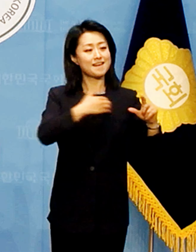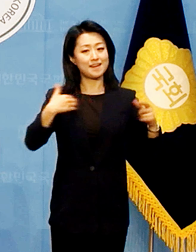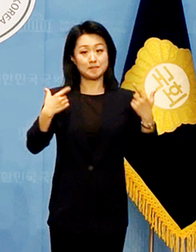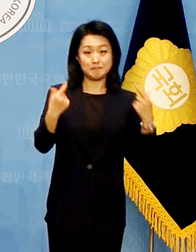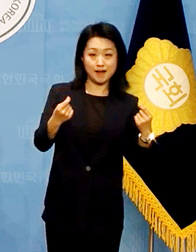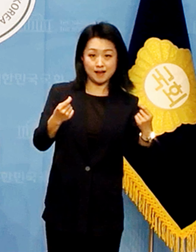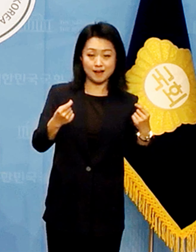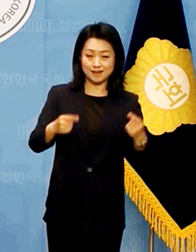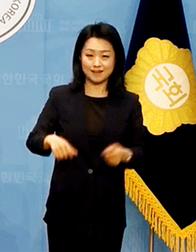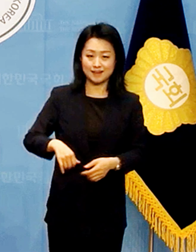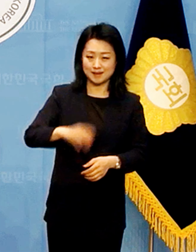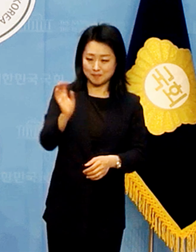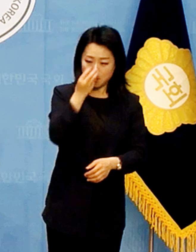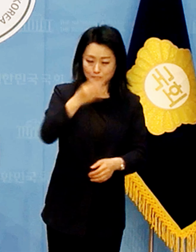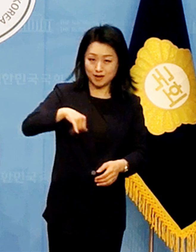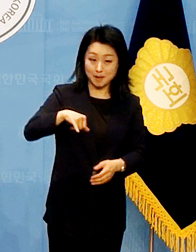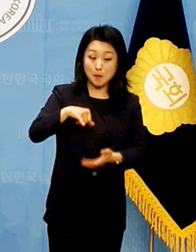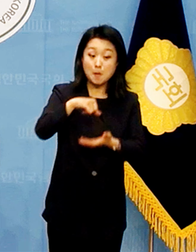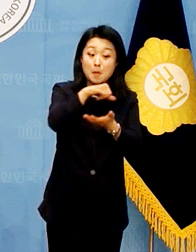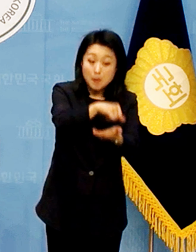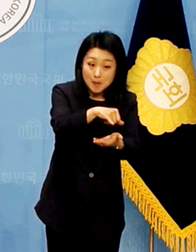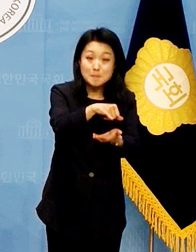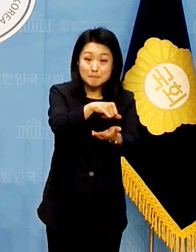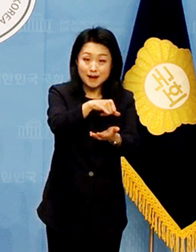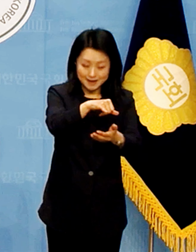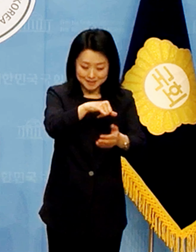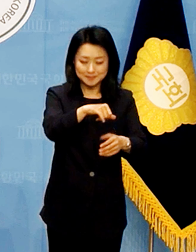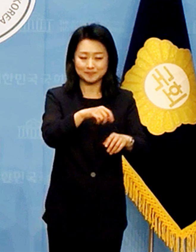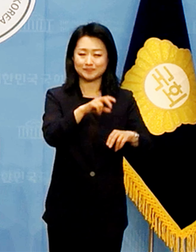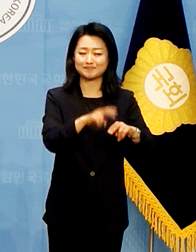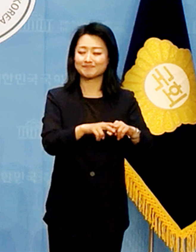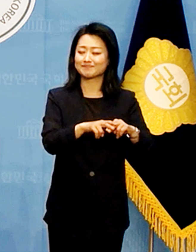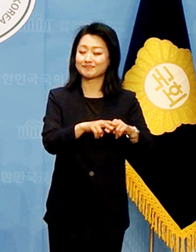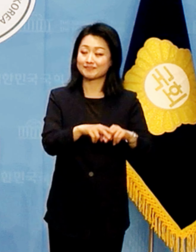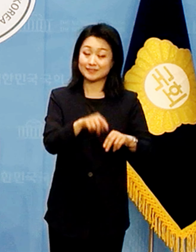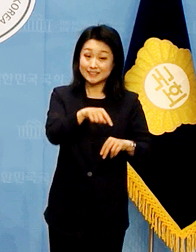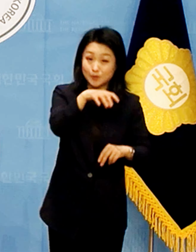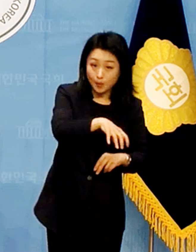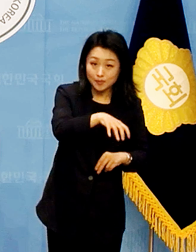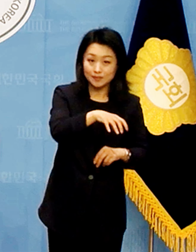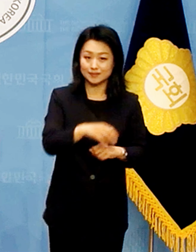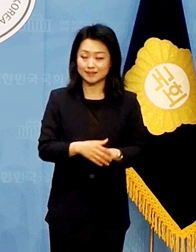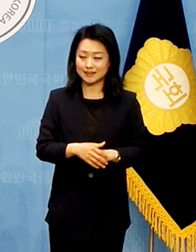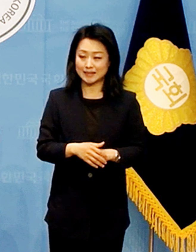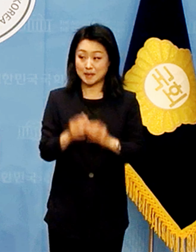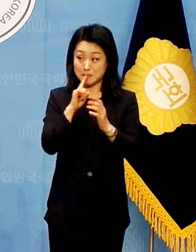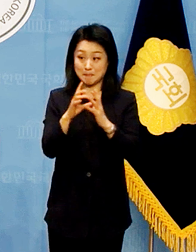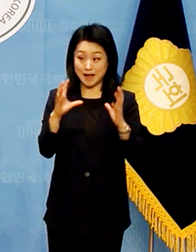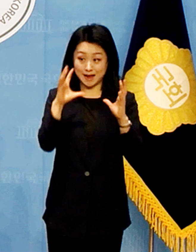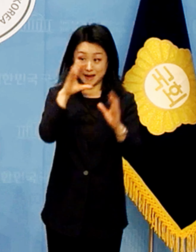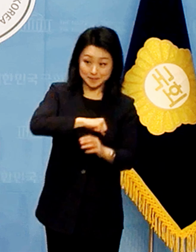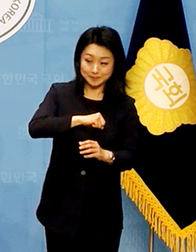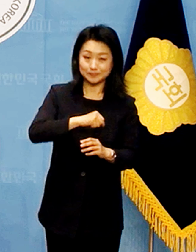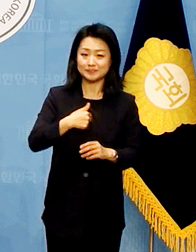여사는 디올백을 받는 자리에서 잠잠해지면 남북통일을 그 사업을 추진하겠다